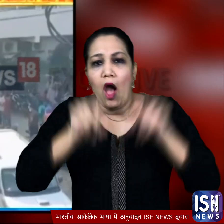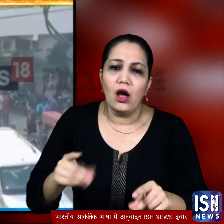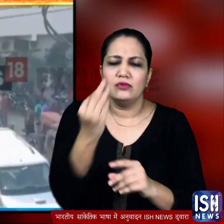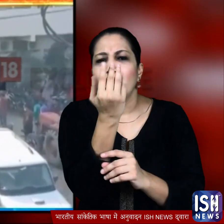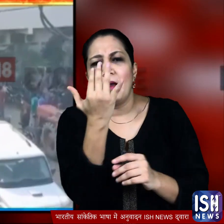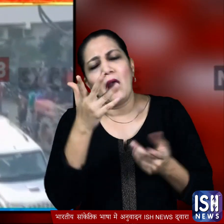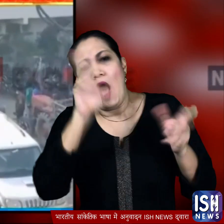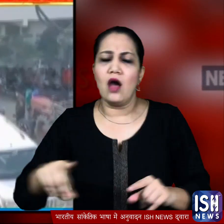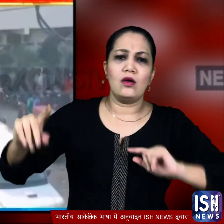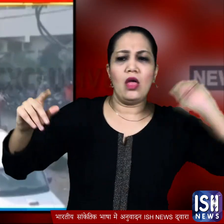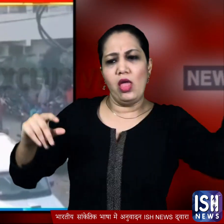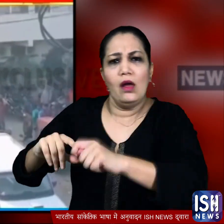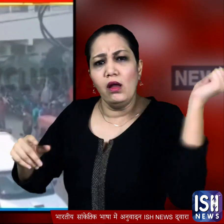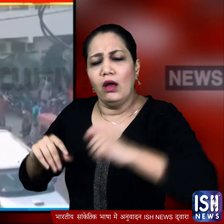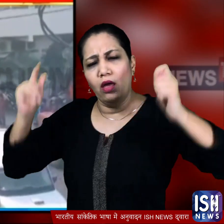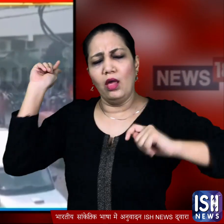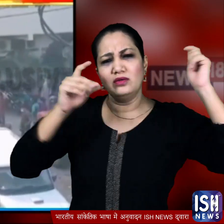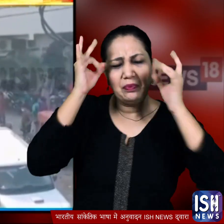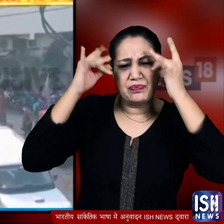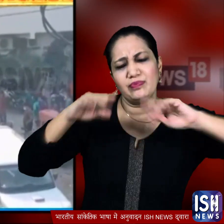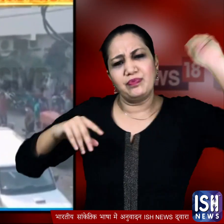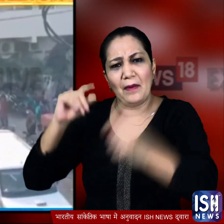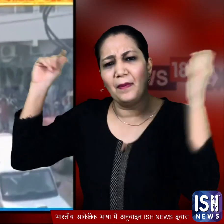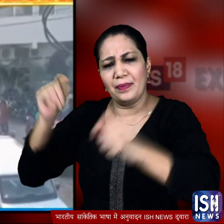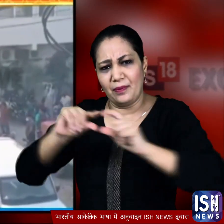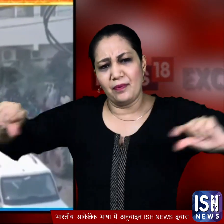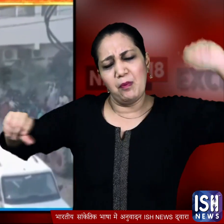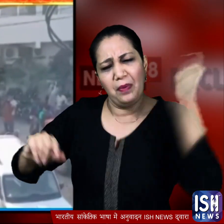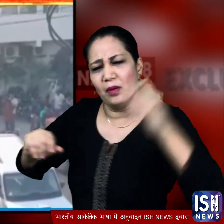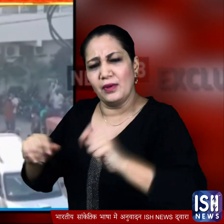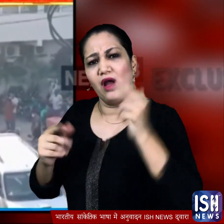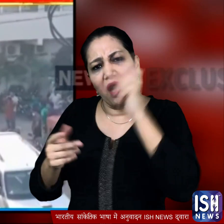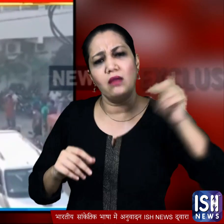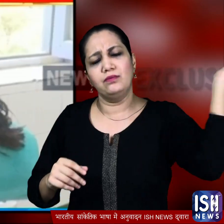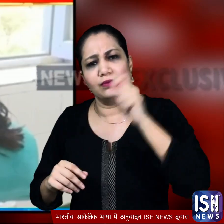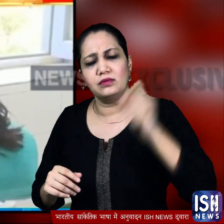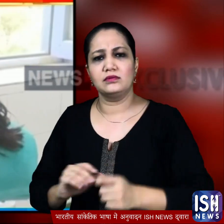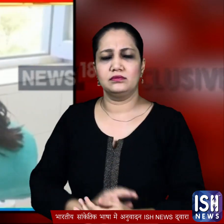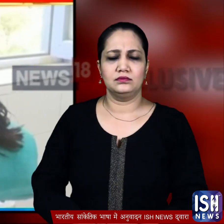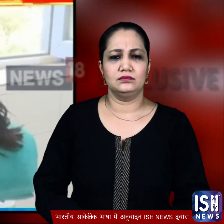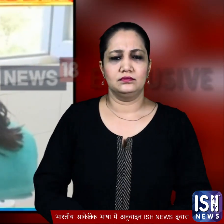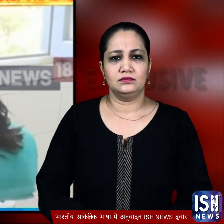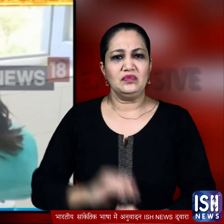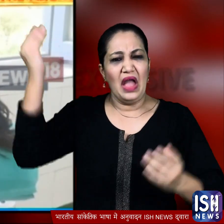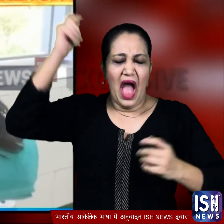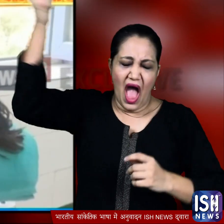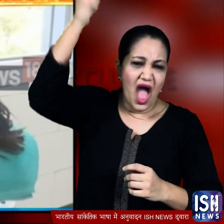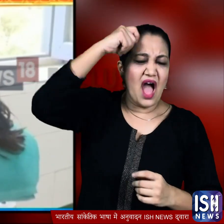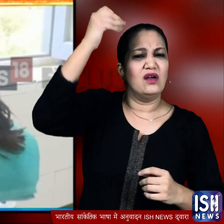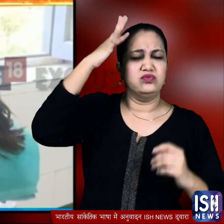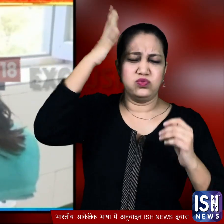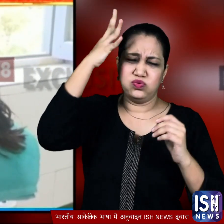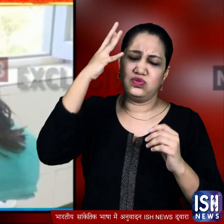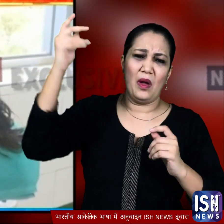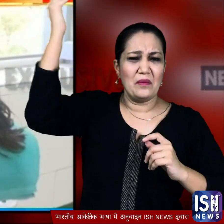लिए। थोड़ी देर बाद वो सभी आरोपी फिर उन लोगों की तरफ गुस्से से बढ़े और उन पर डंडों से दोबारा हमला कर दिया। सर उन्होंने हमारे भोंक मारी सिर